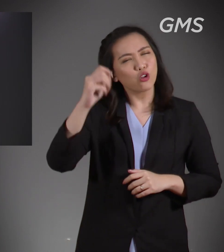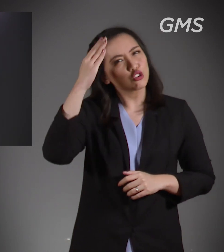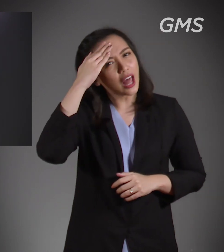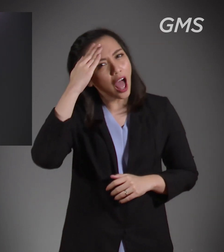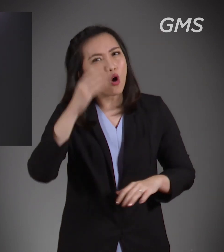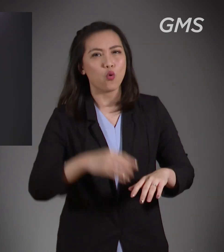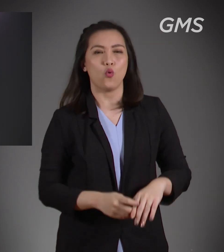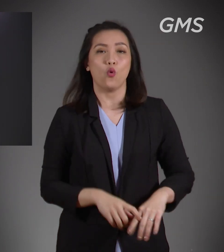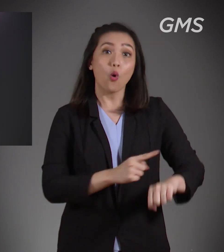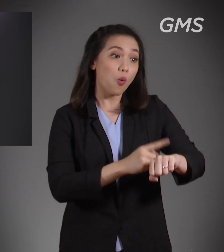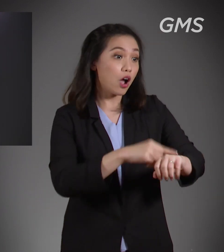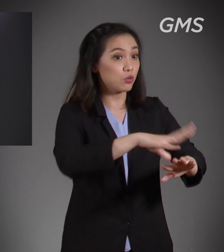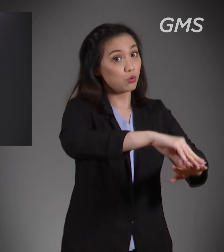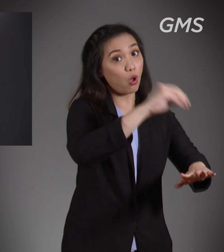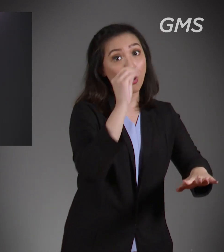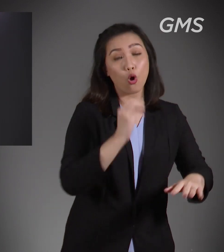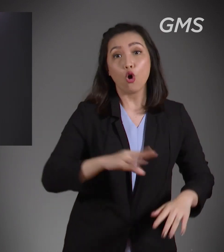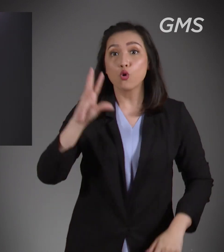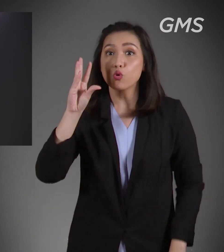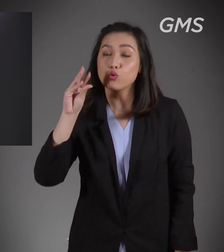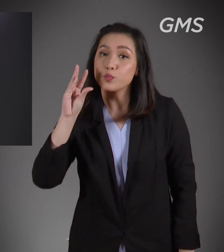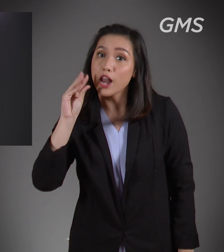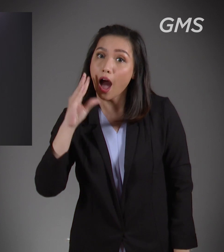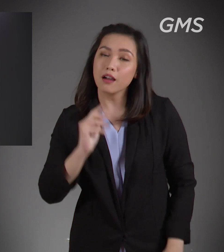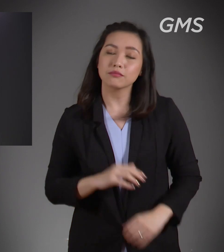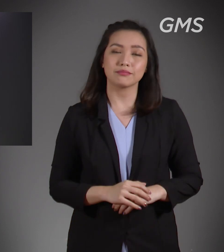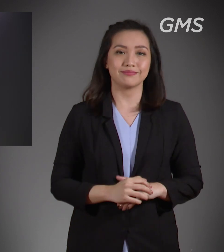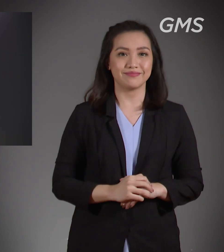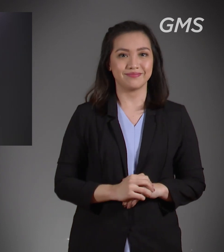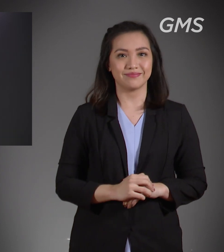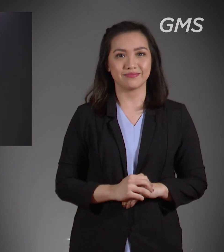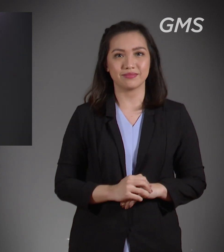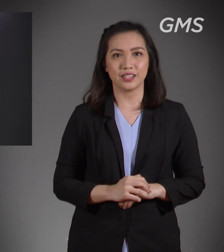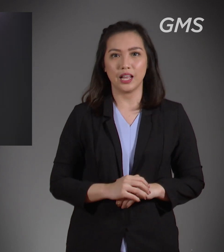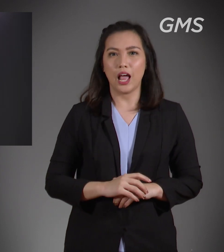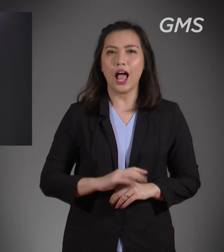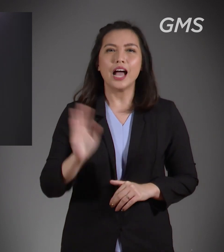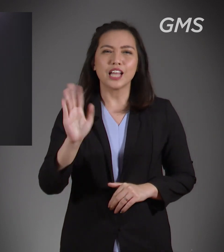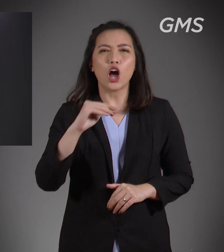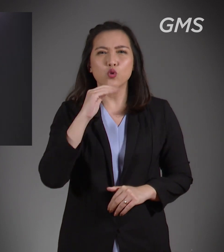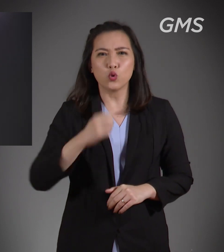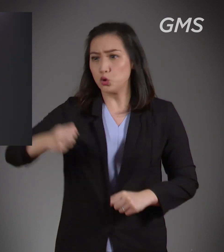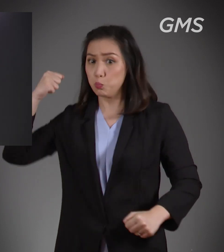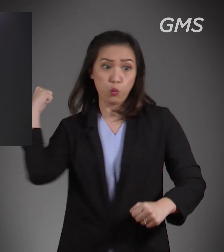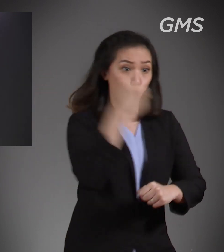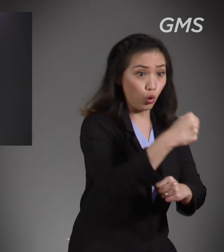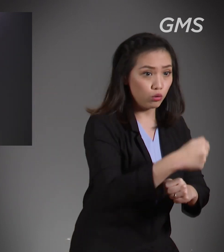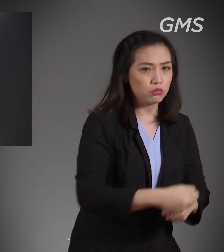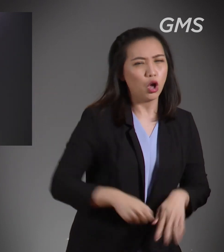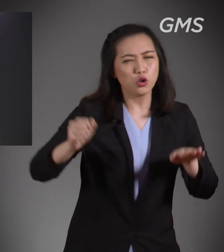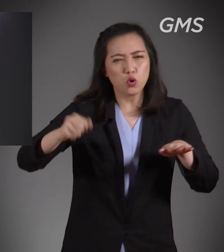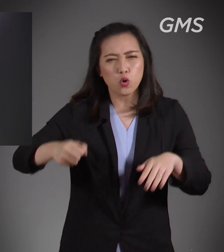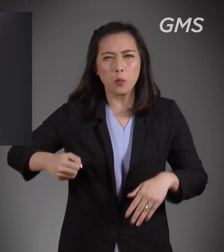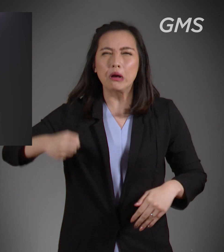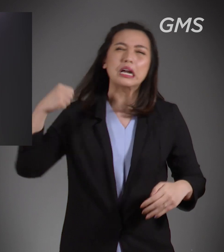hembusan Roh Kudus menemplah hati kita. Kita cepat-cepat berbalik. Jangan tunggu di rotan, dipukul, digada dulu. Baru sesudah itu